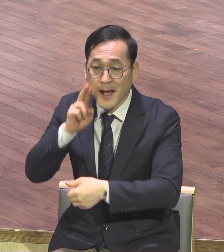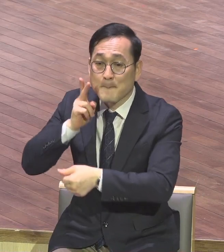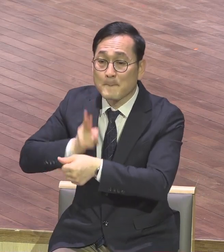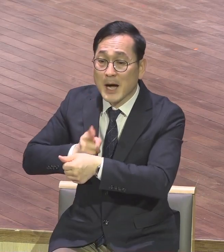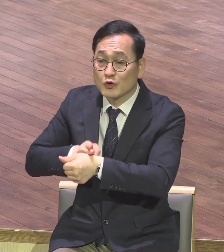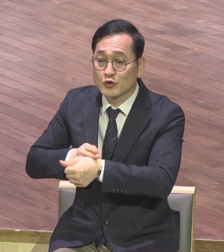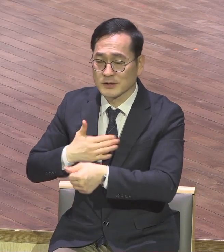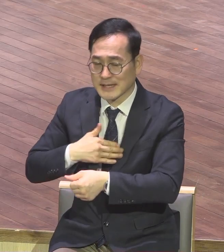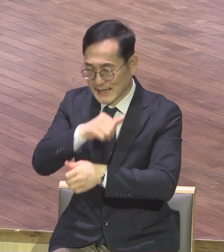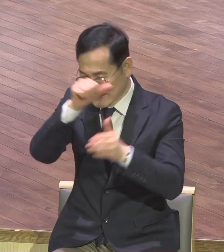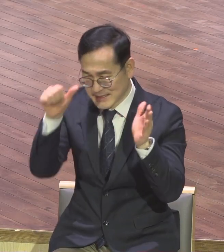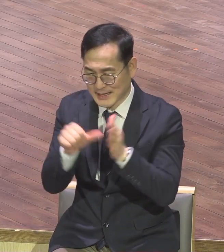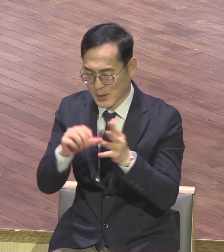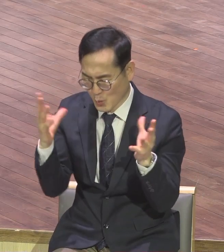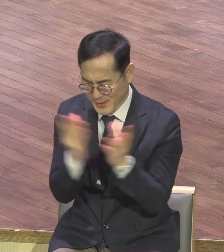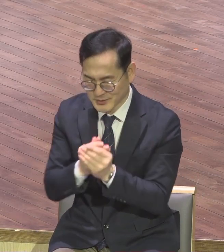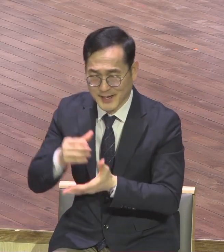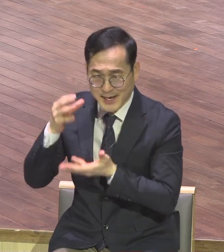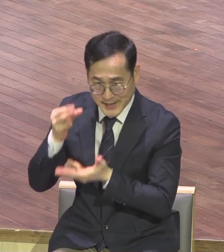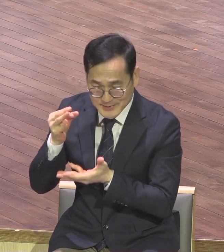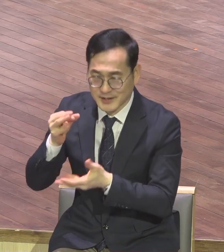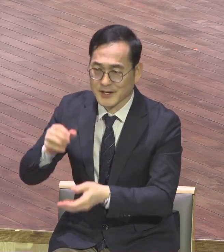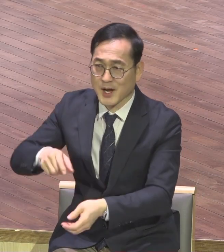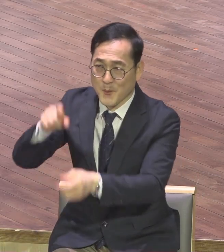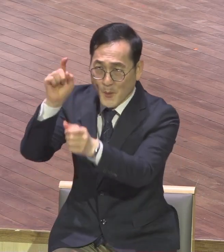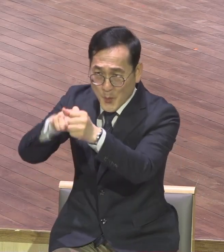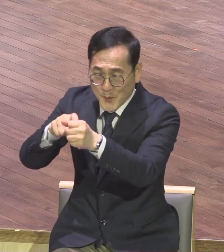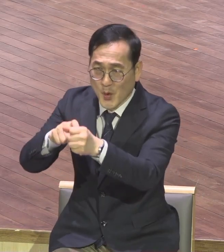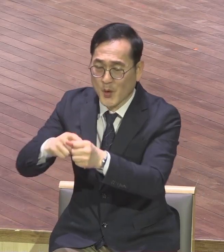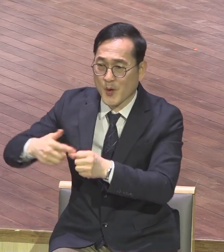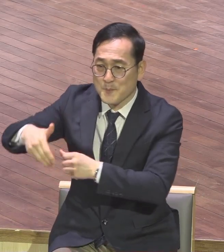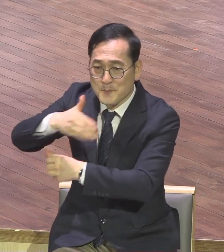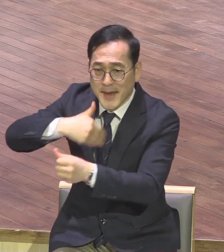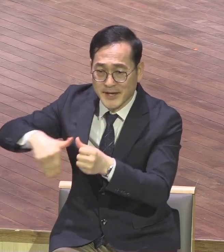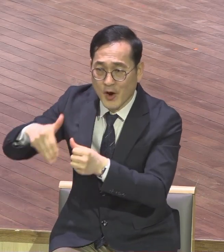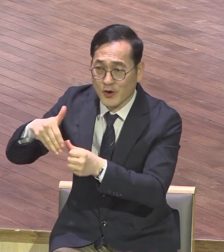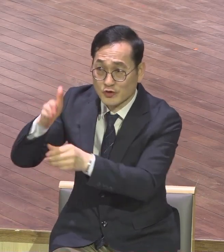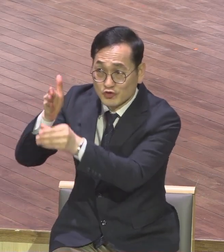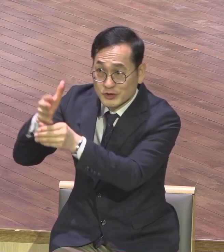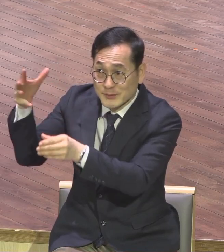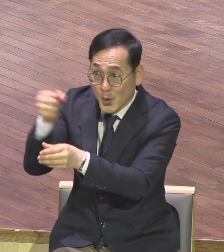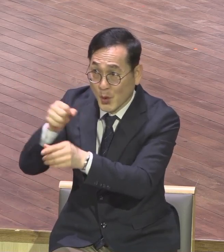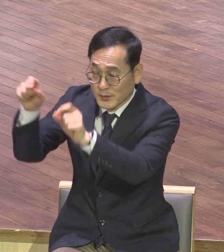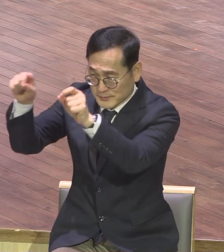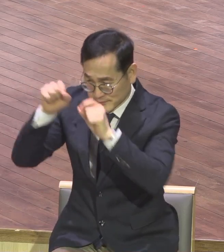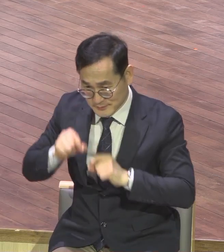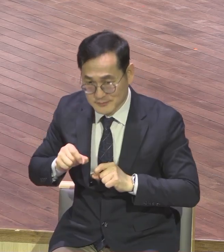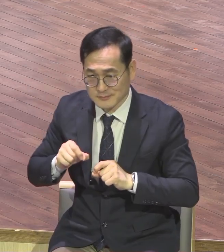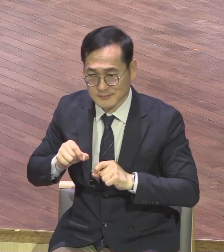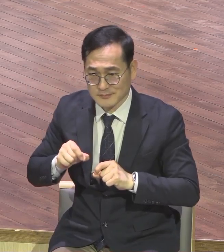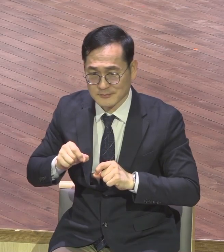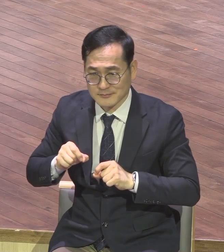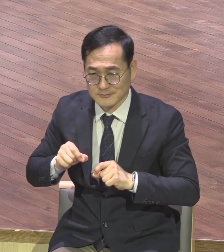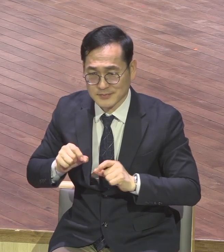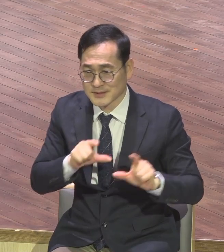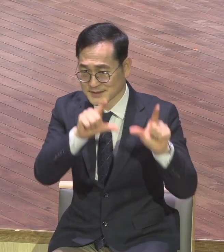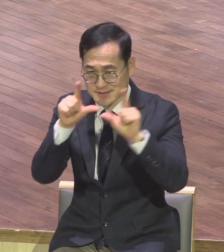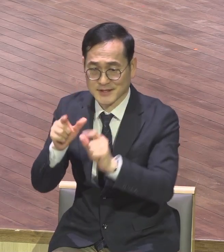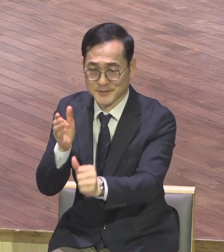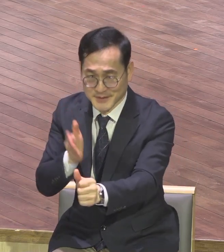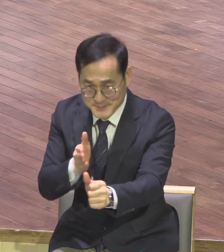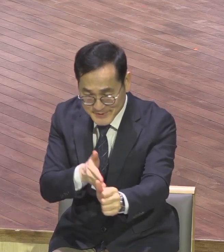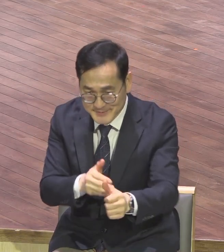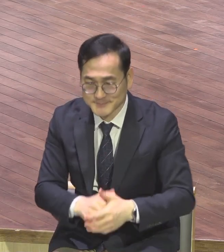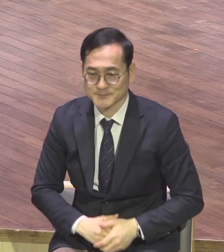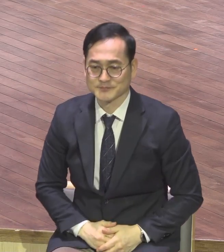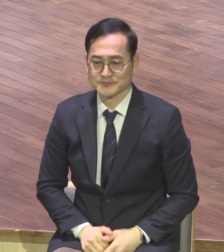내 인생의 절대 가치, 절대 목표, 절대 배경을 플랫폼으로 인생 작품 남기시기를 주님으로 축복합니다.